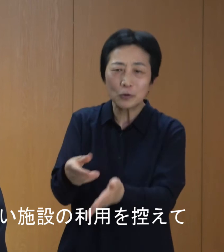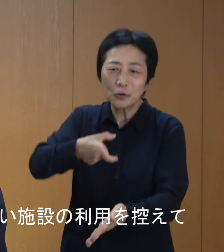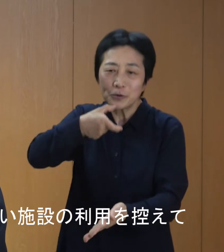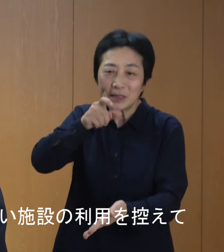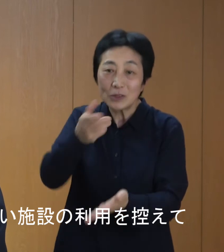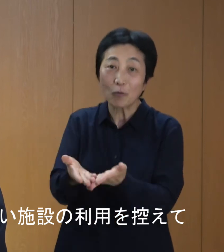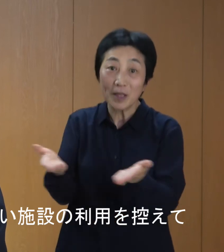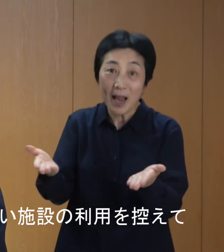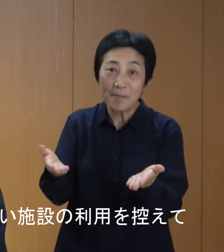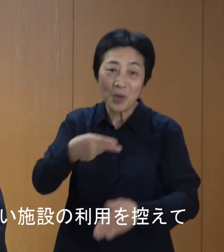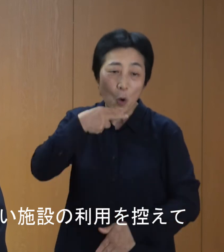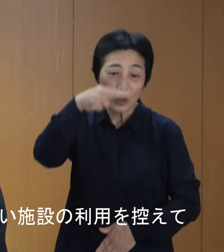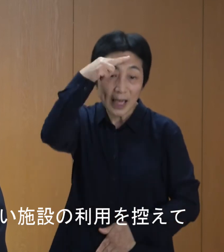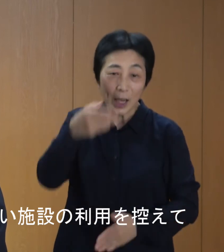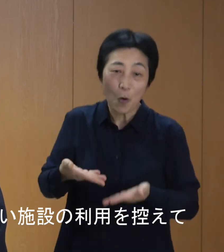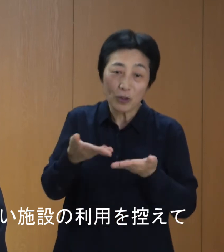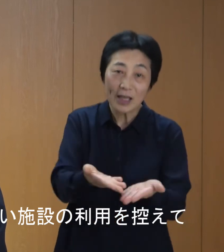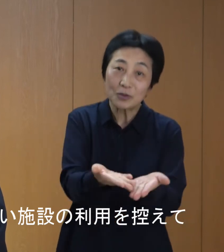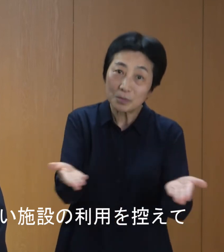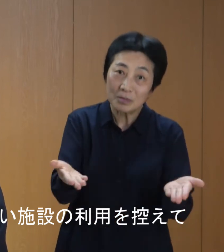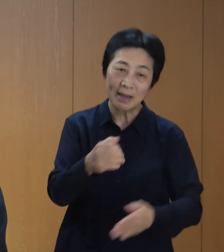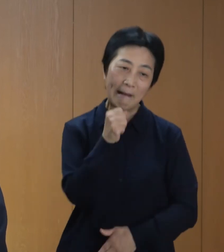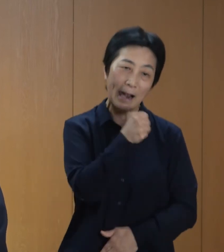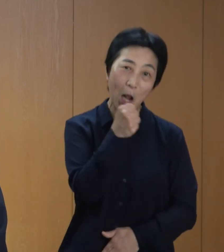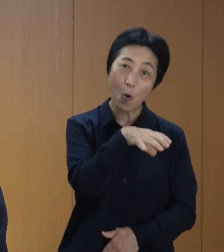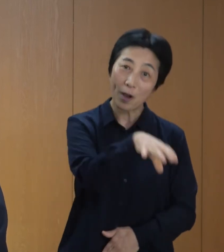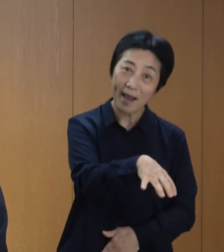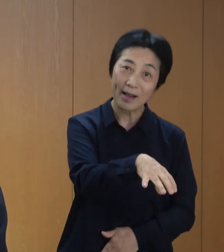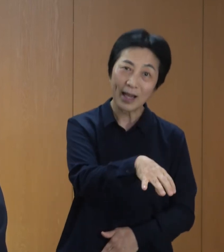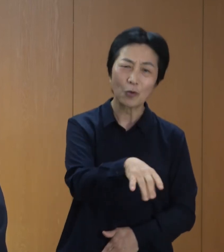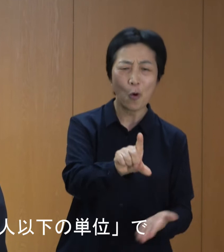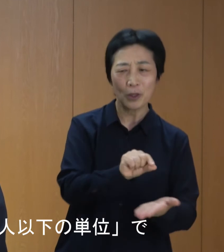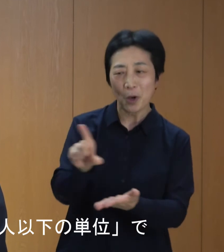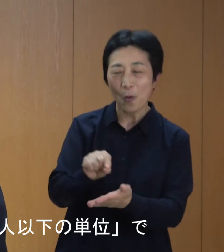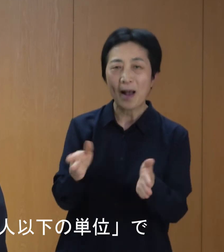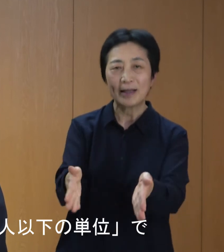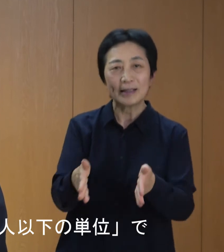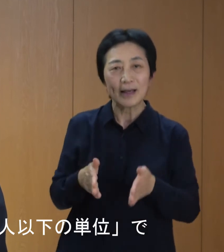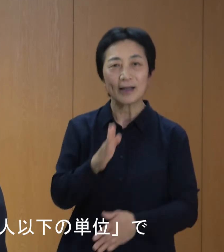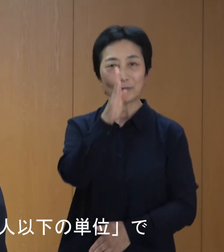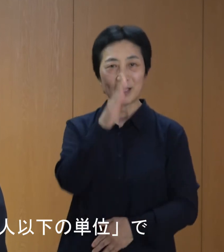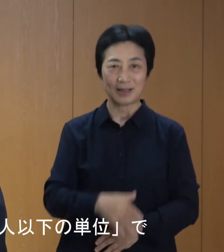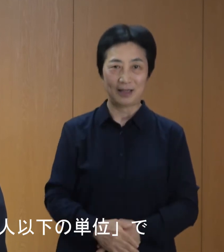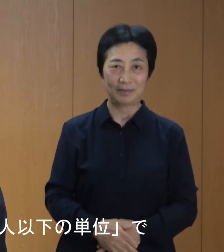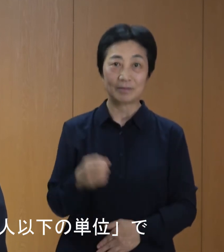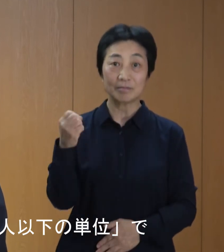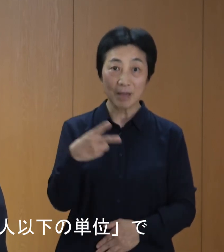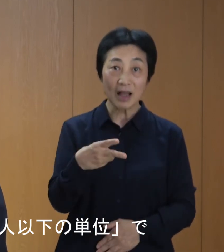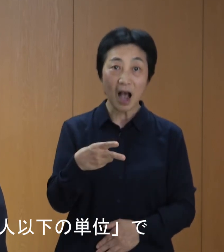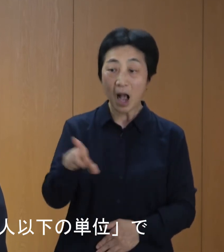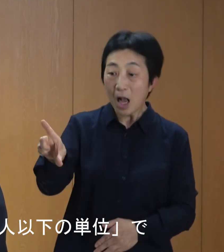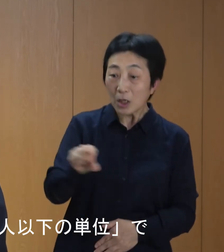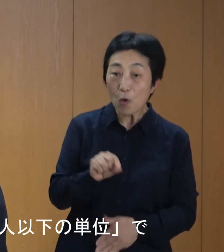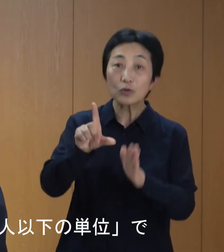供を行う飲食店、カラオケなどの利用を控えてください。2つに飲食店を利用する場合は、家